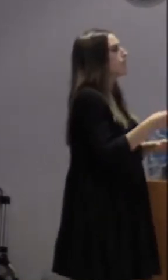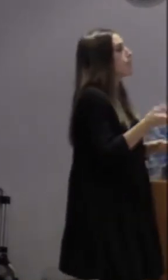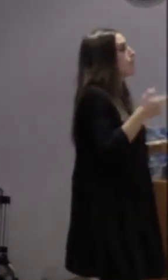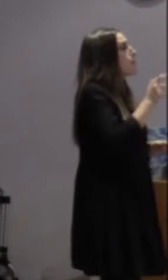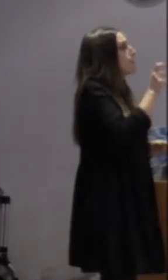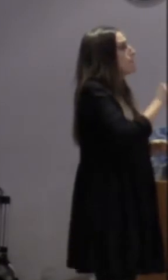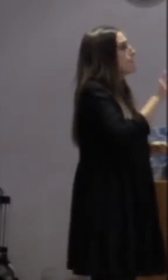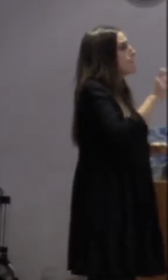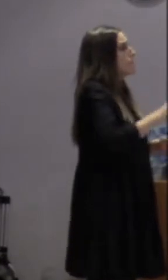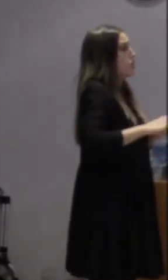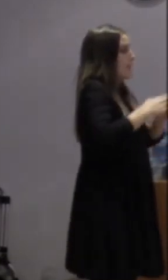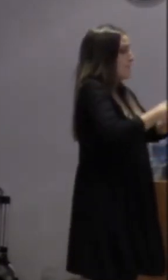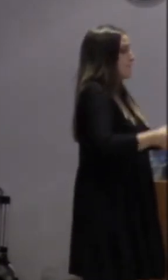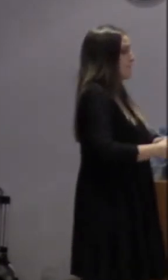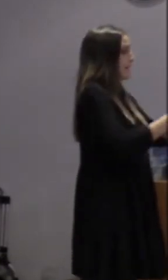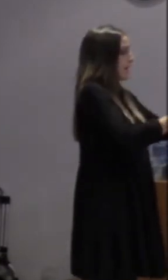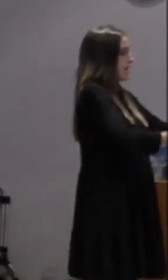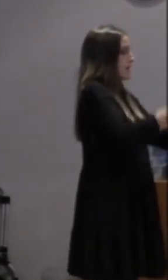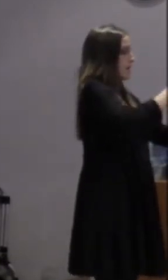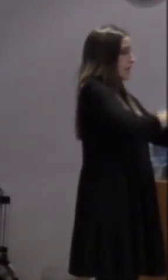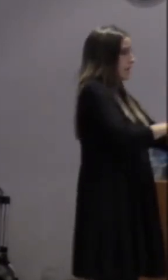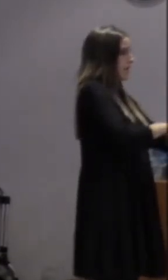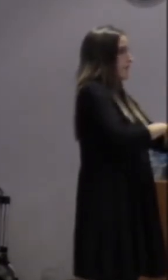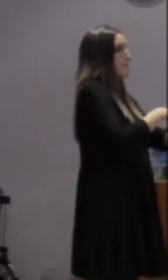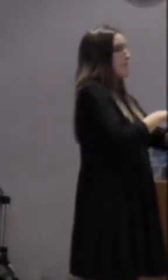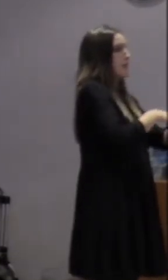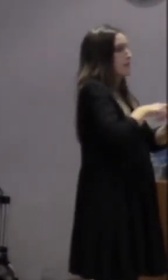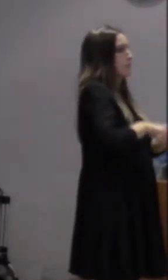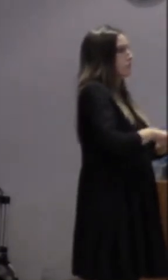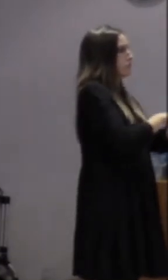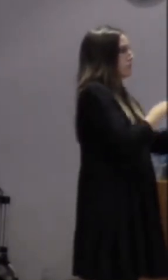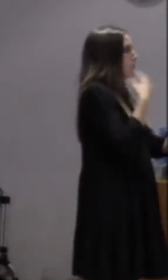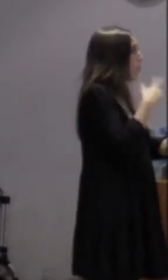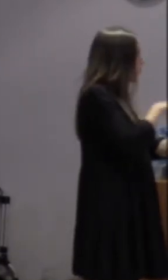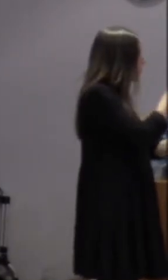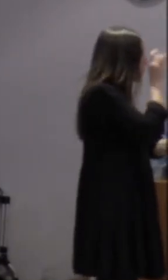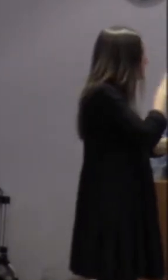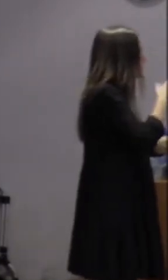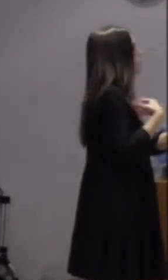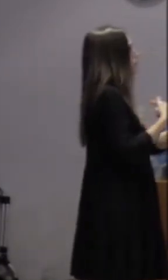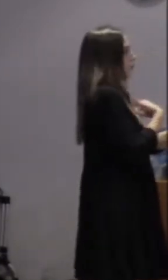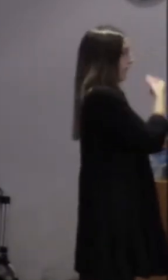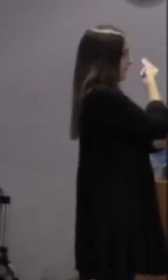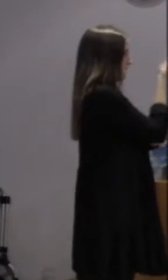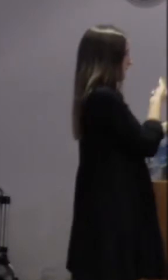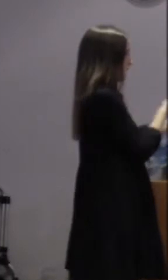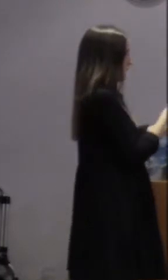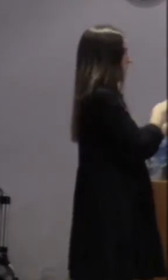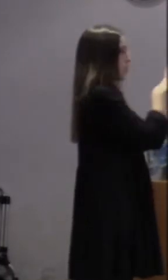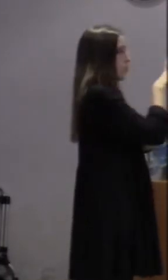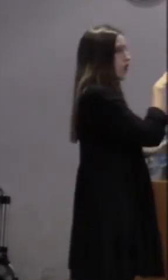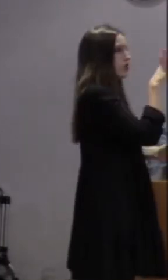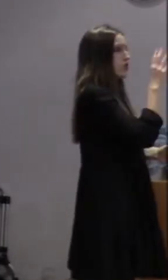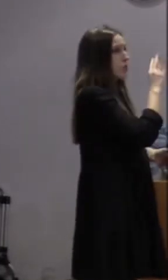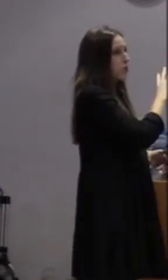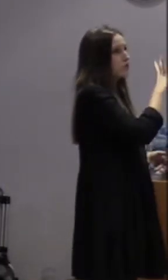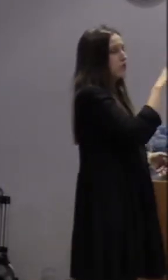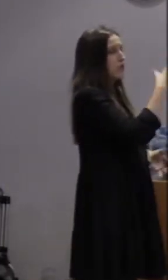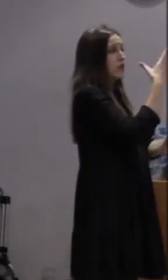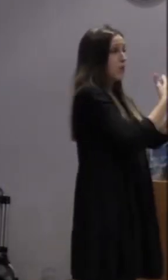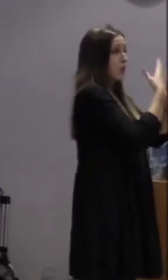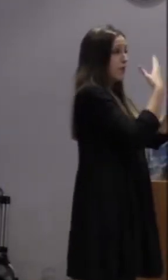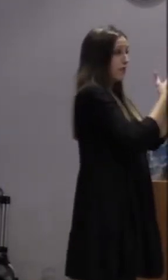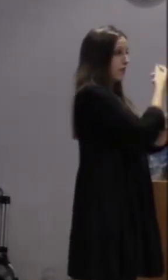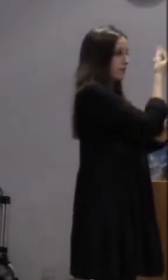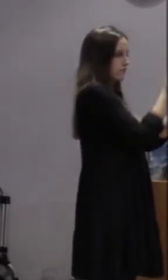de las casas. Dice, esto es impresionante. Voy a retratarlo. Y lo retrató. Y se tiró ahí 4 o 5 días. ¿Y qué pasa